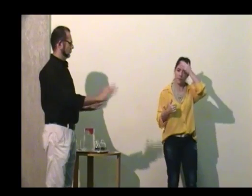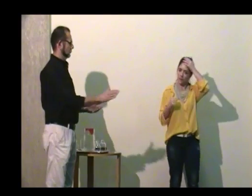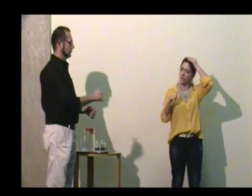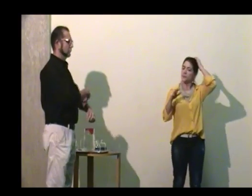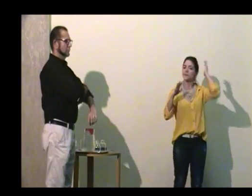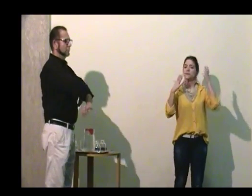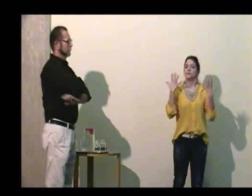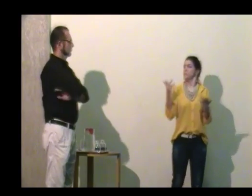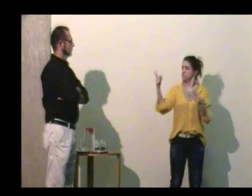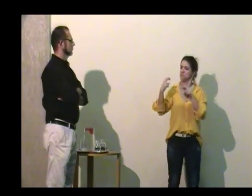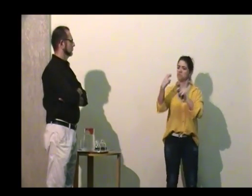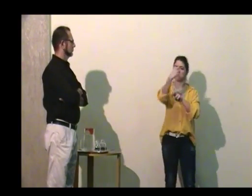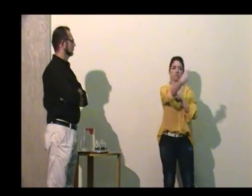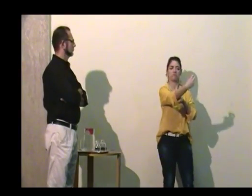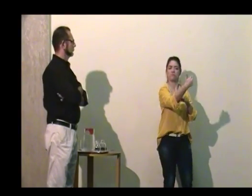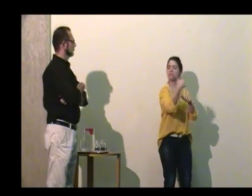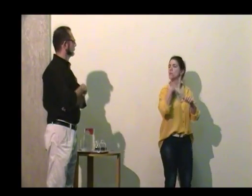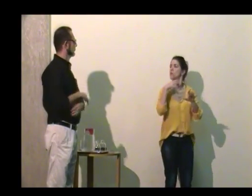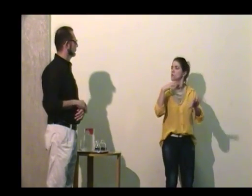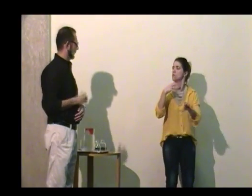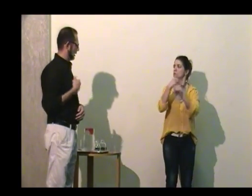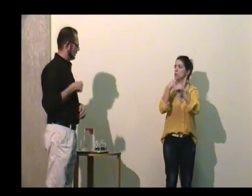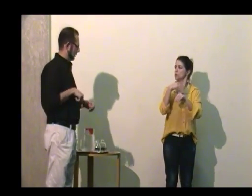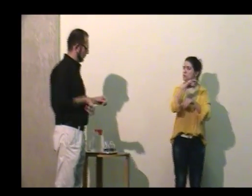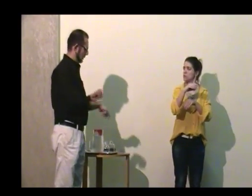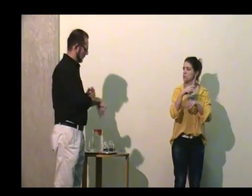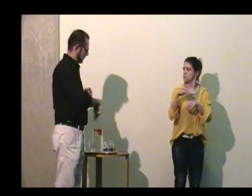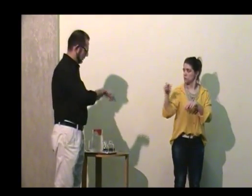é. Então a gente vai começar agora.